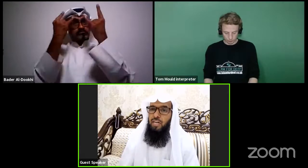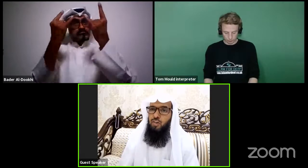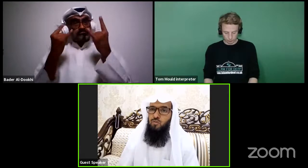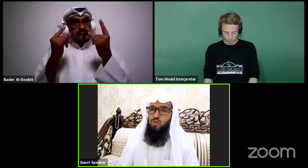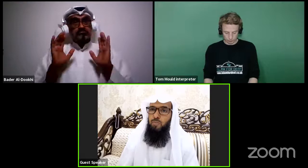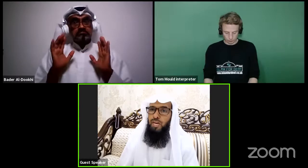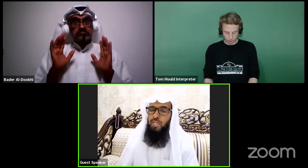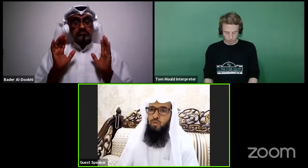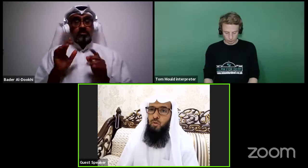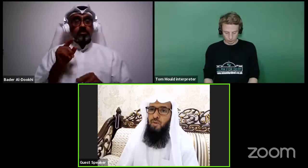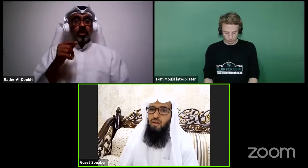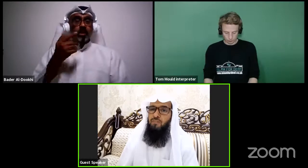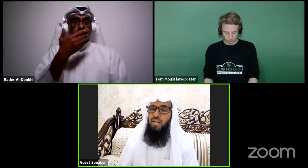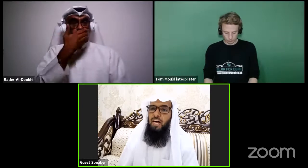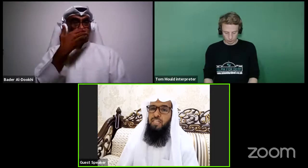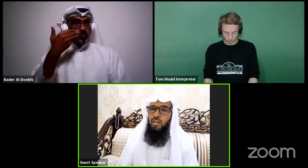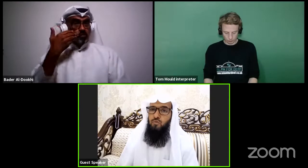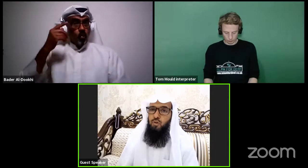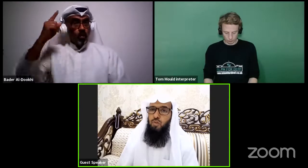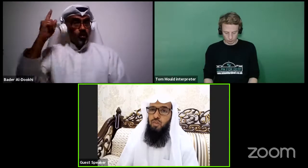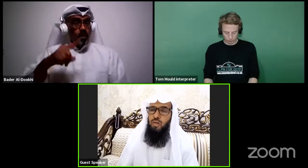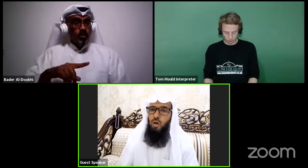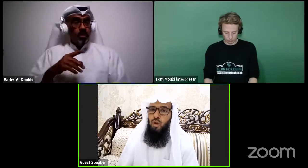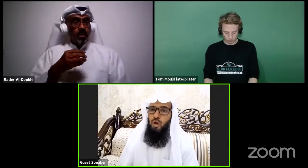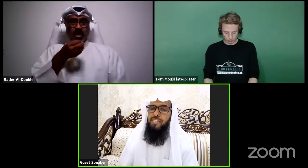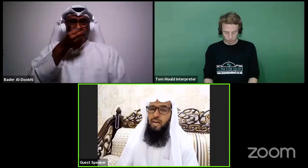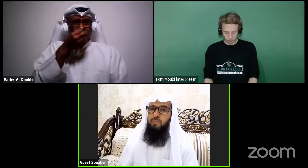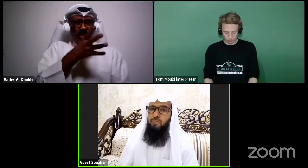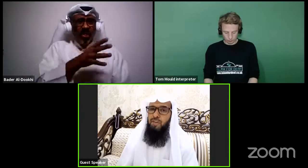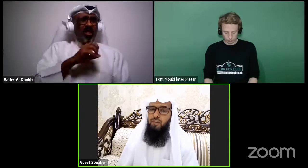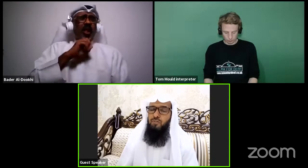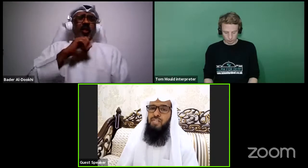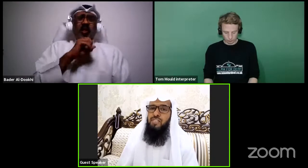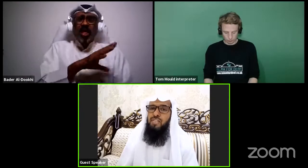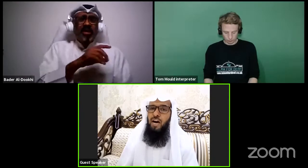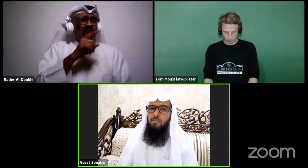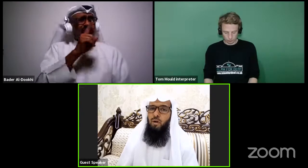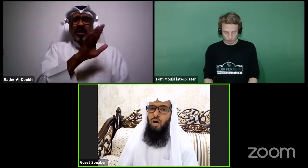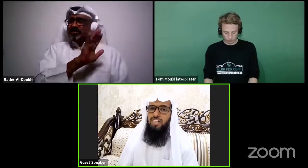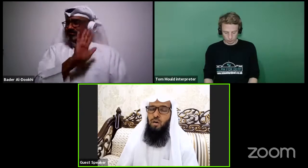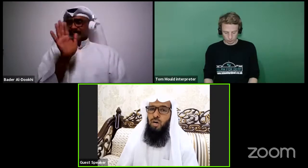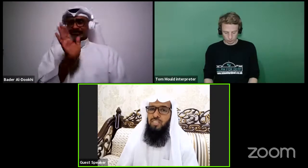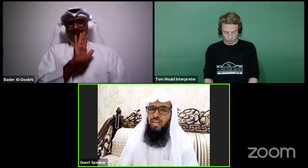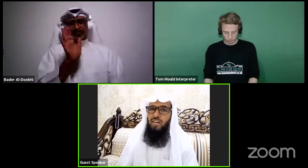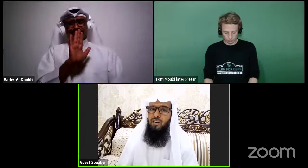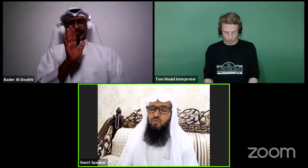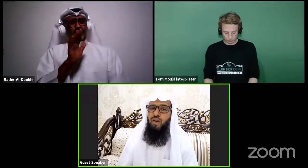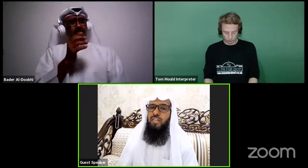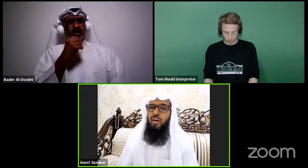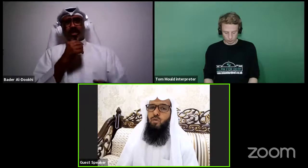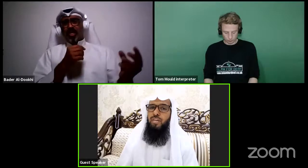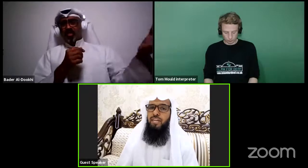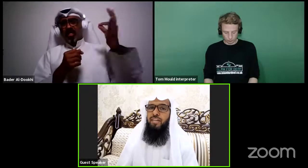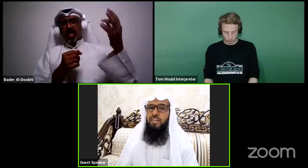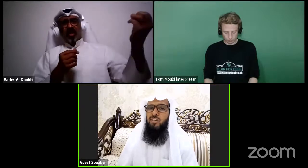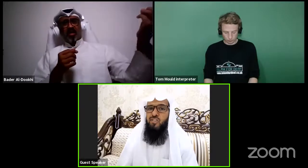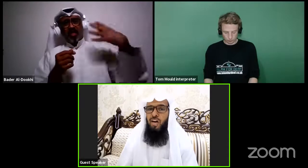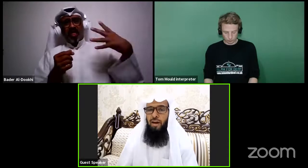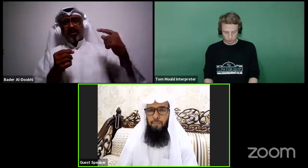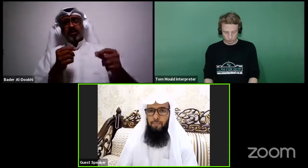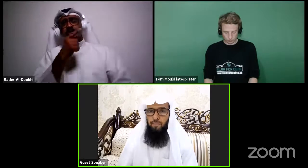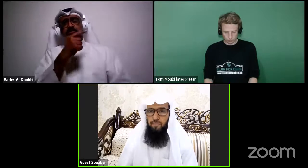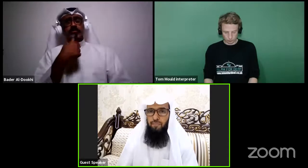فإذا كان يوم صوم أحدكم فلا يرفث ولا يصخب، فإن سابه أحد أو قتله فليقل